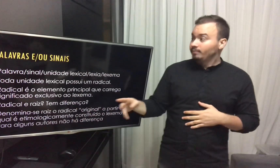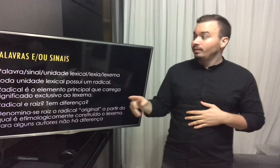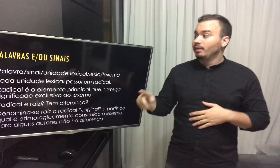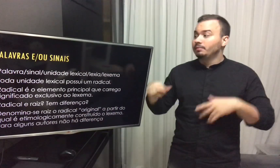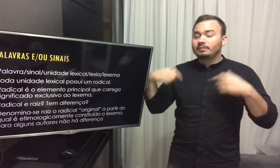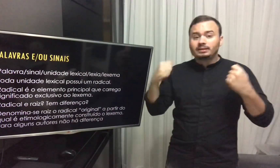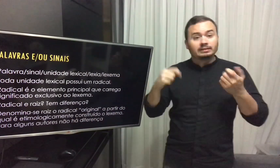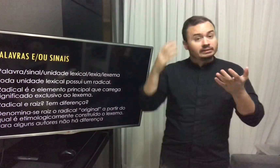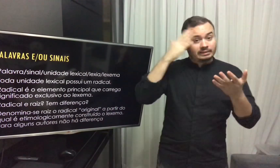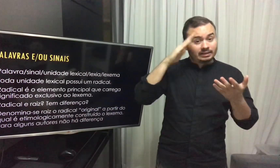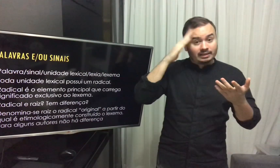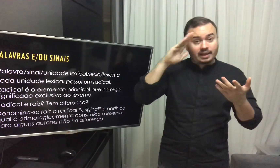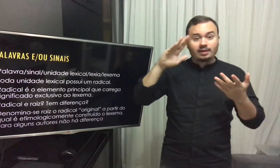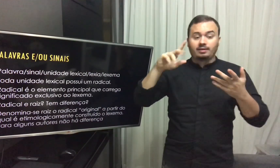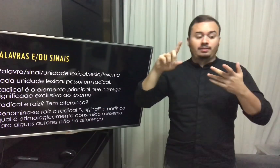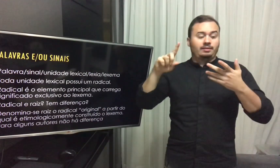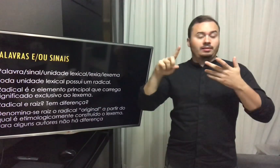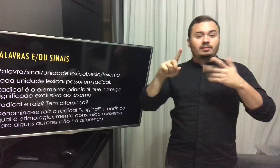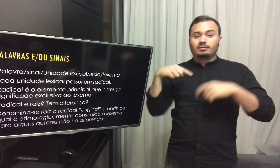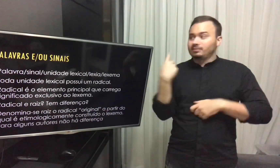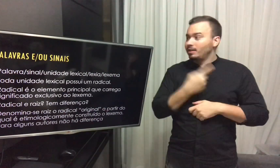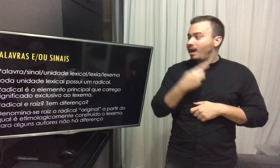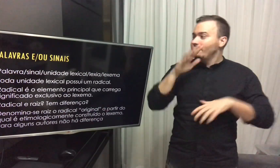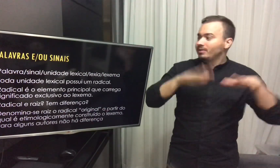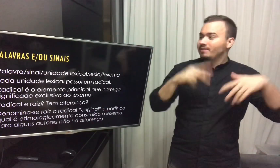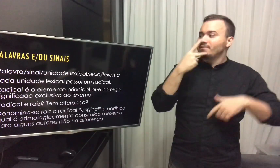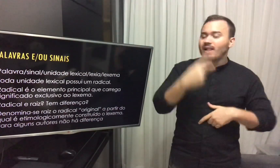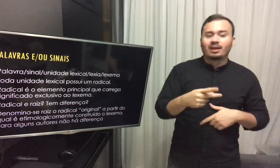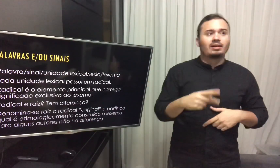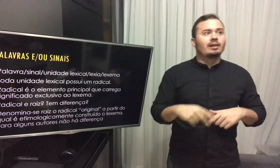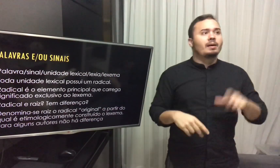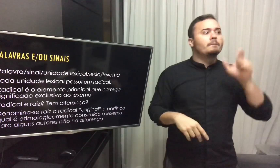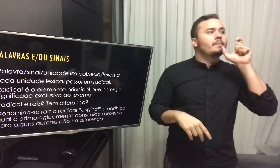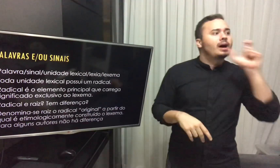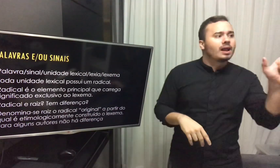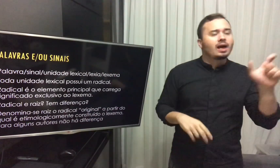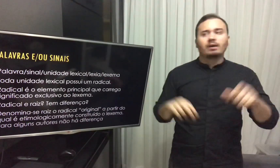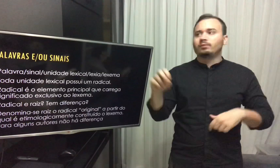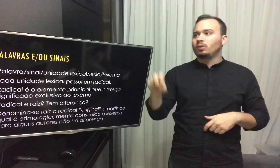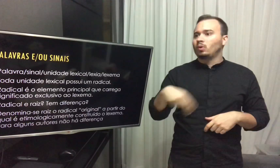Então, temos aqui algumas coisas que a gente precisa entender.